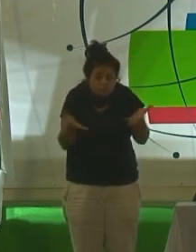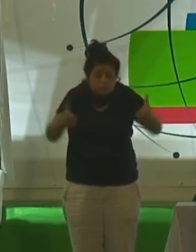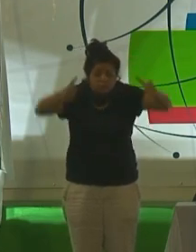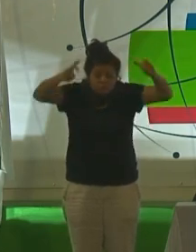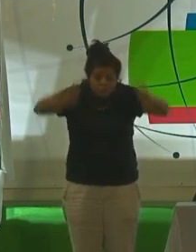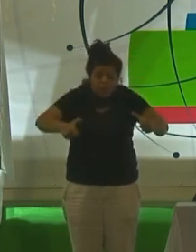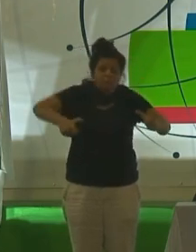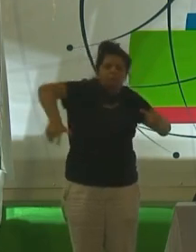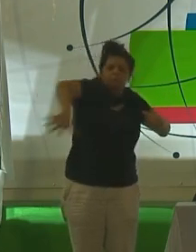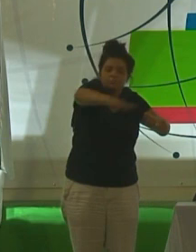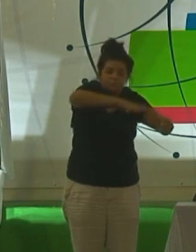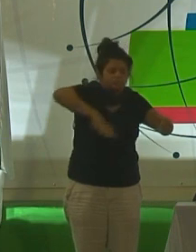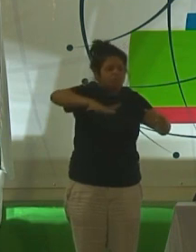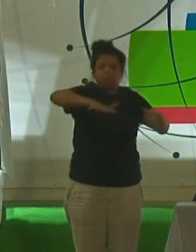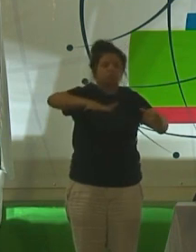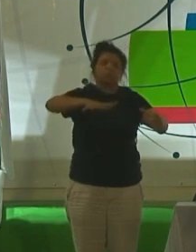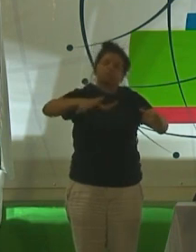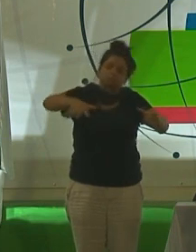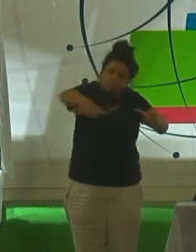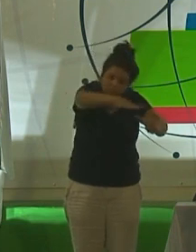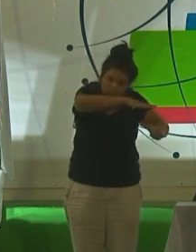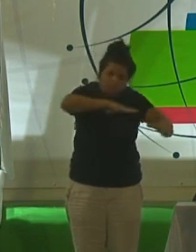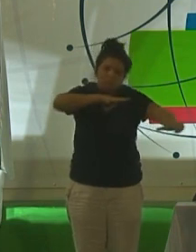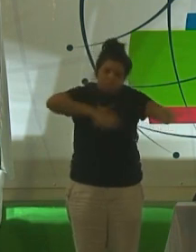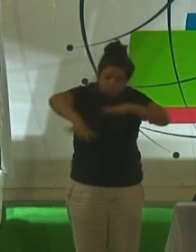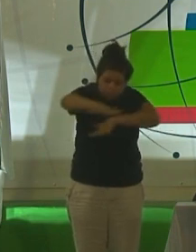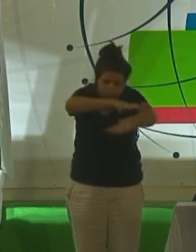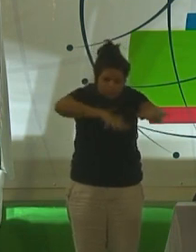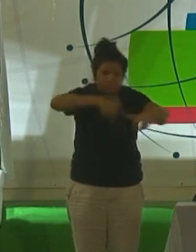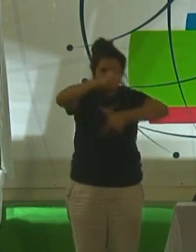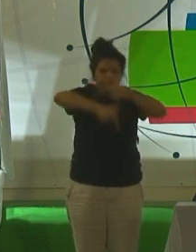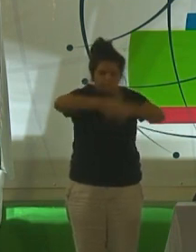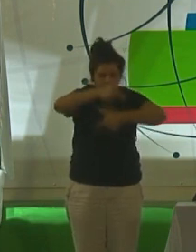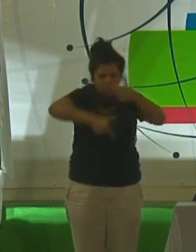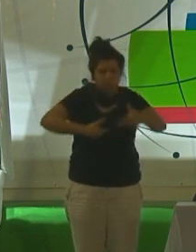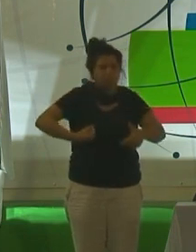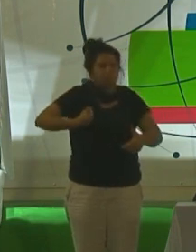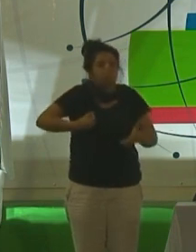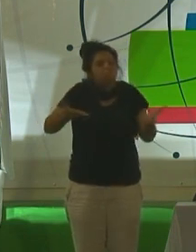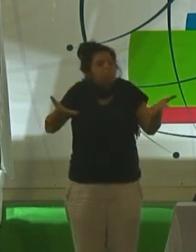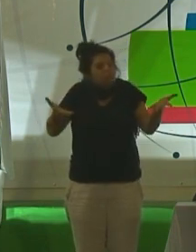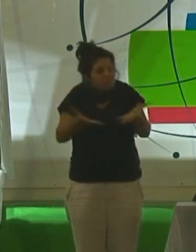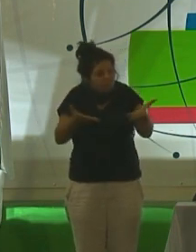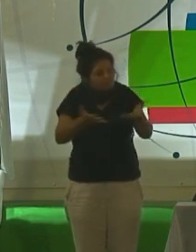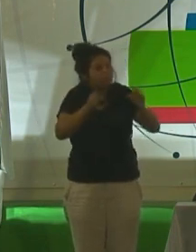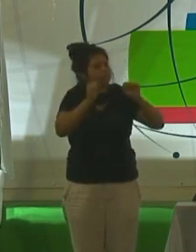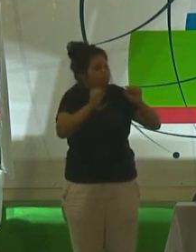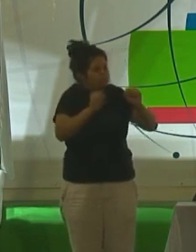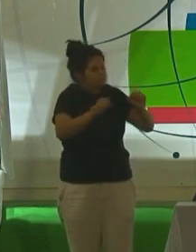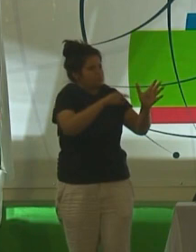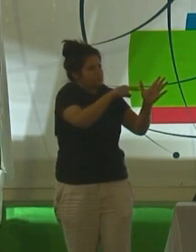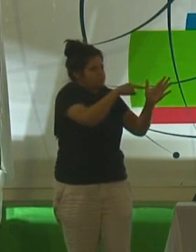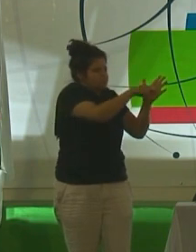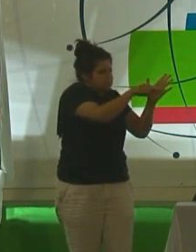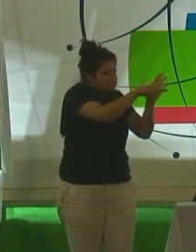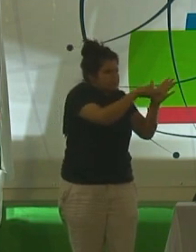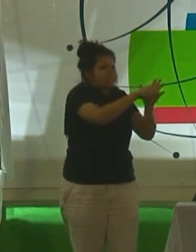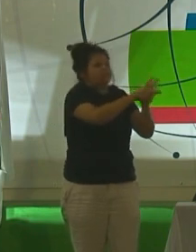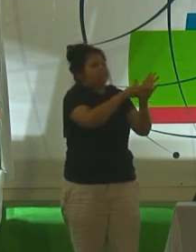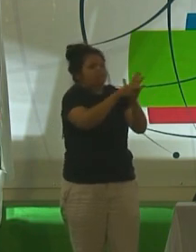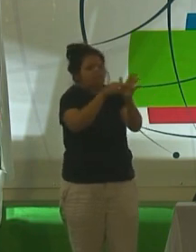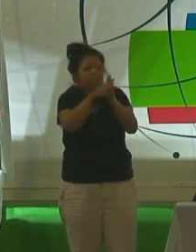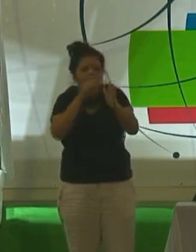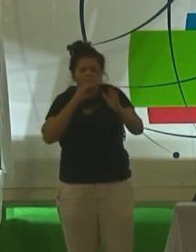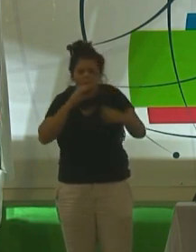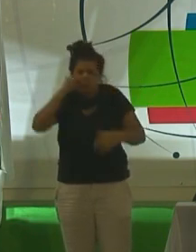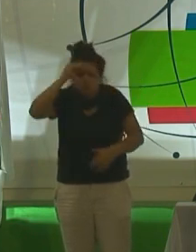mas colaborar nesse espaço de alguma forma. E eu acho que é procurar explorar a cooperação como uma habilidade. E aí ela